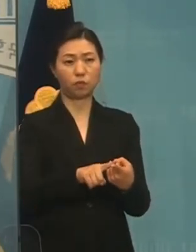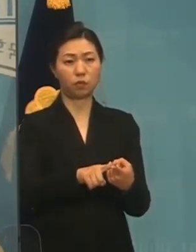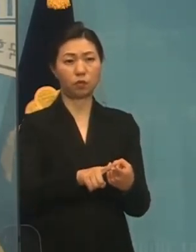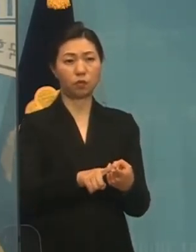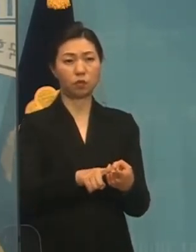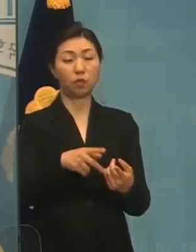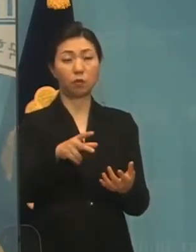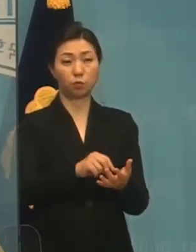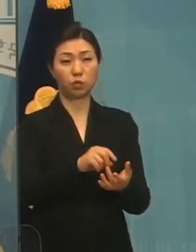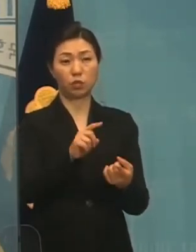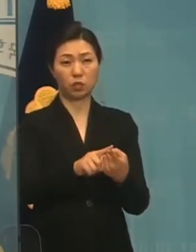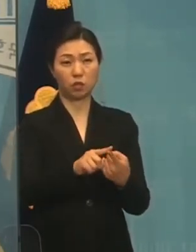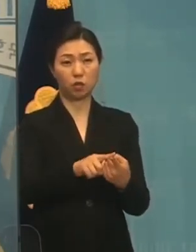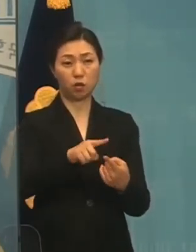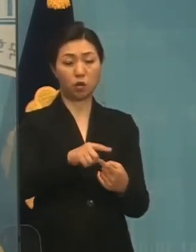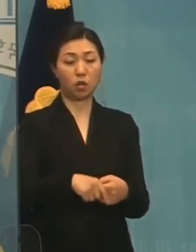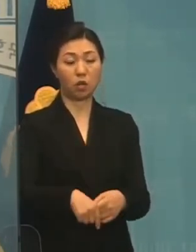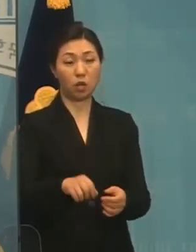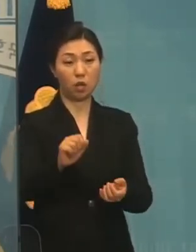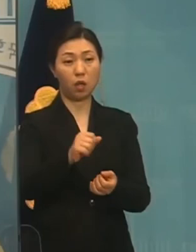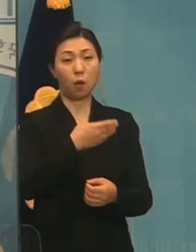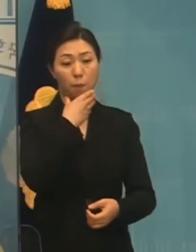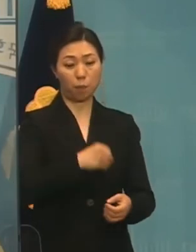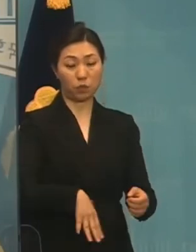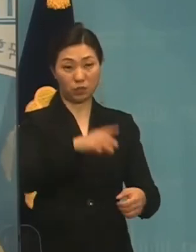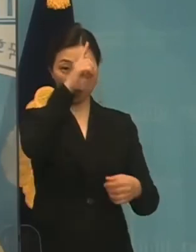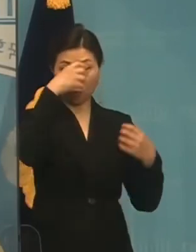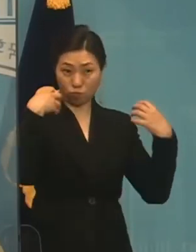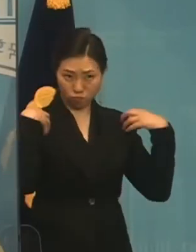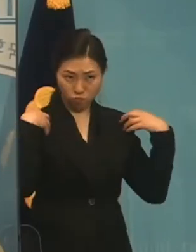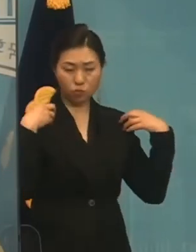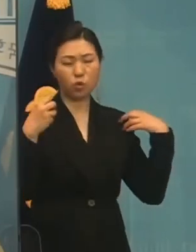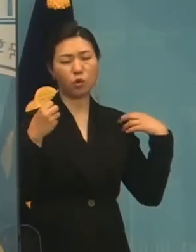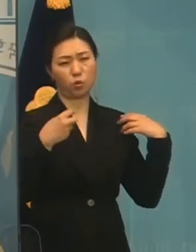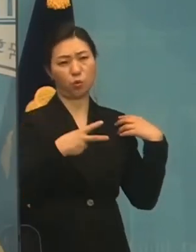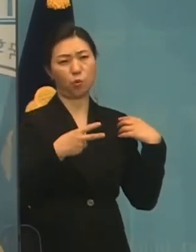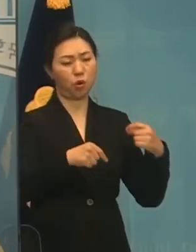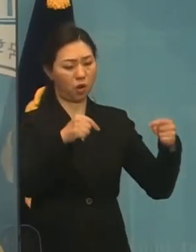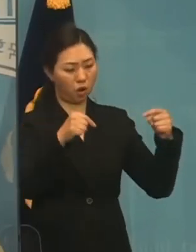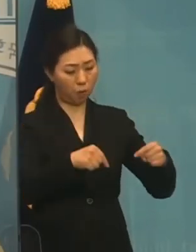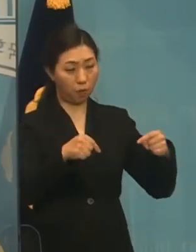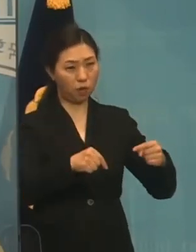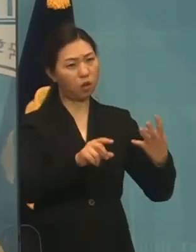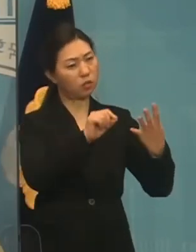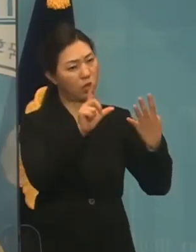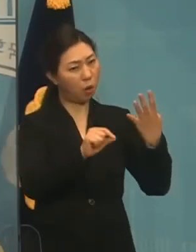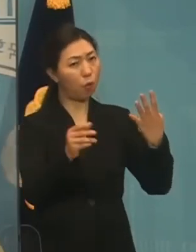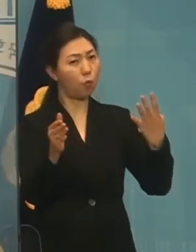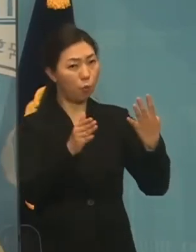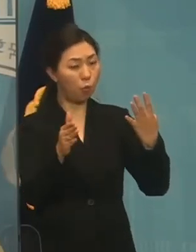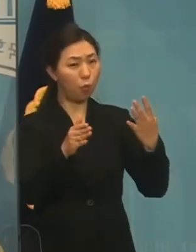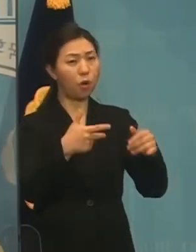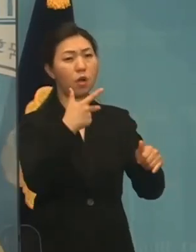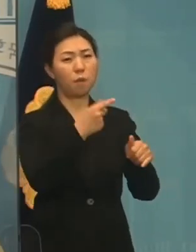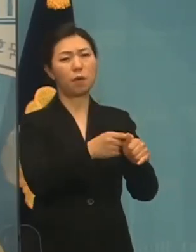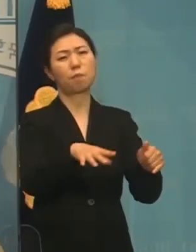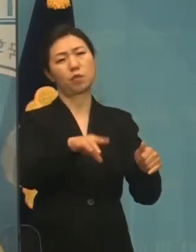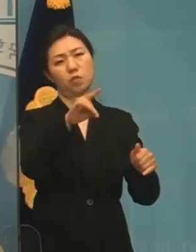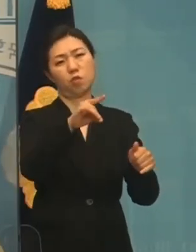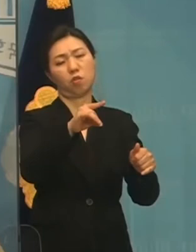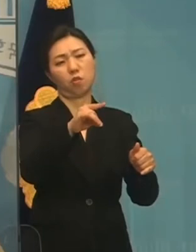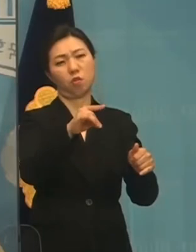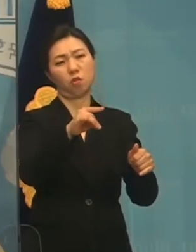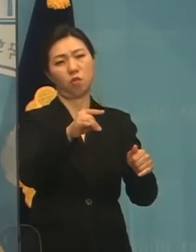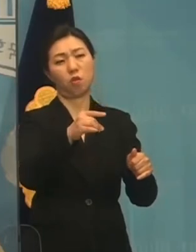방역 당국과 적극적으로 협의해서 대략 4월쯤 백신 접종의 우선순위에